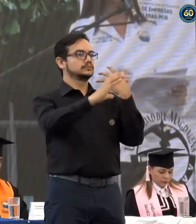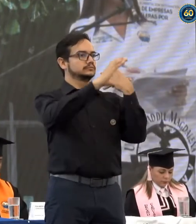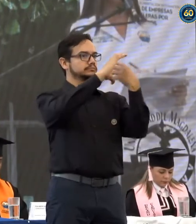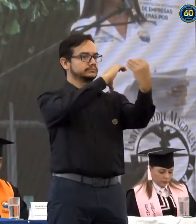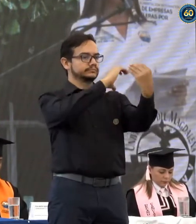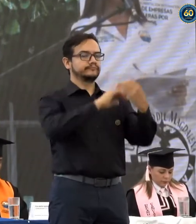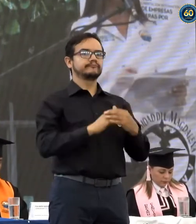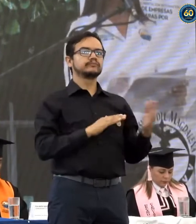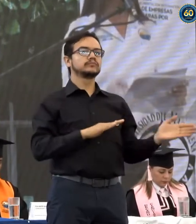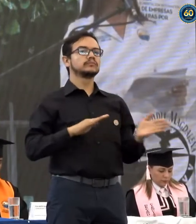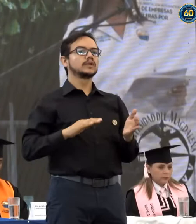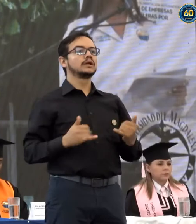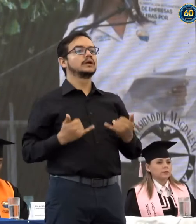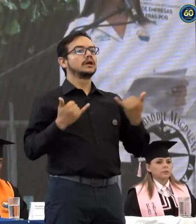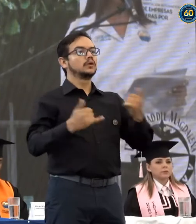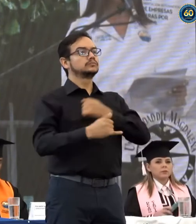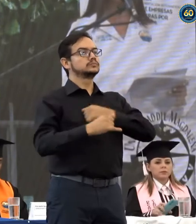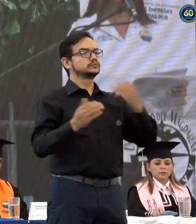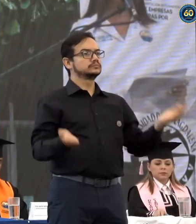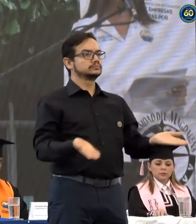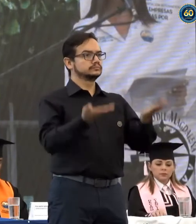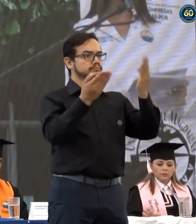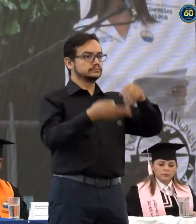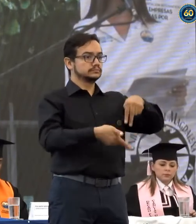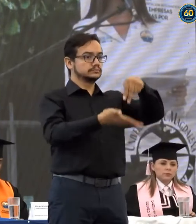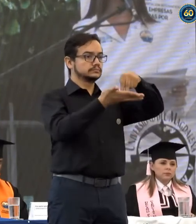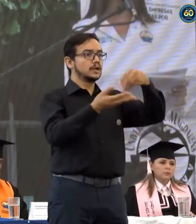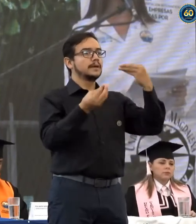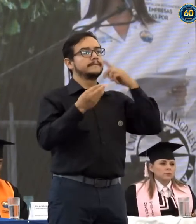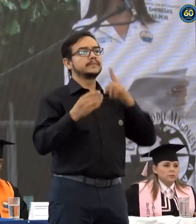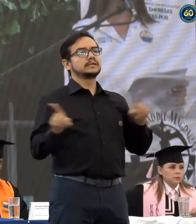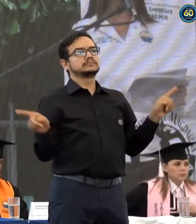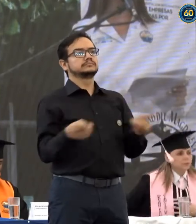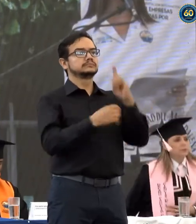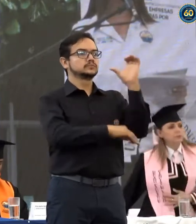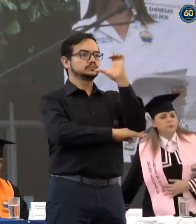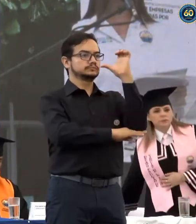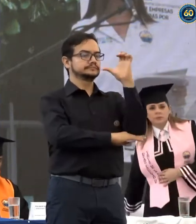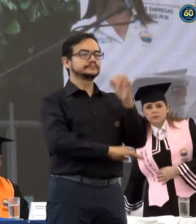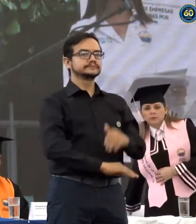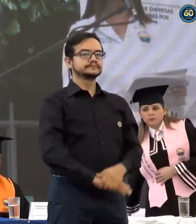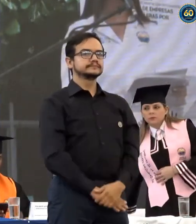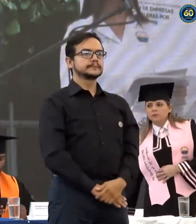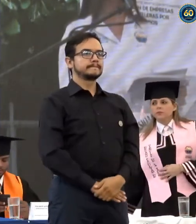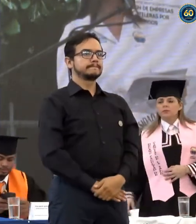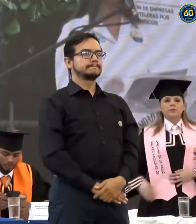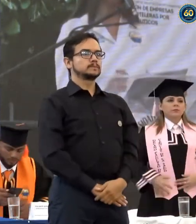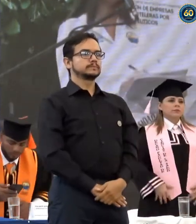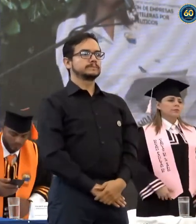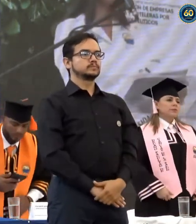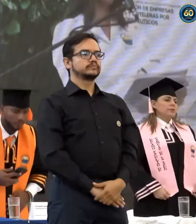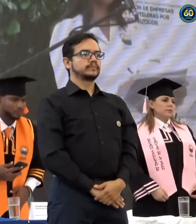Solicito a todos ponerse de pie para entonar las notas del Himno Nacional de la República de Colombia